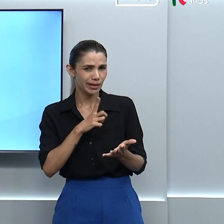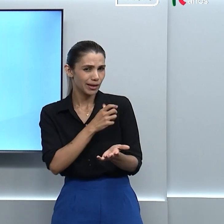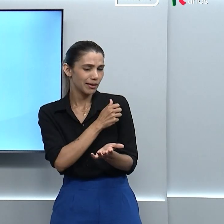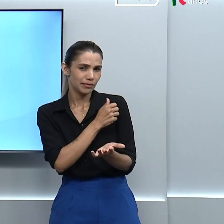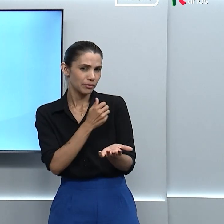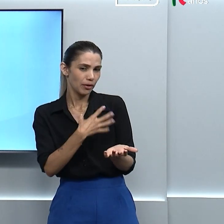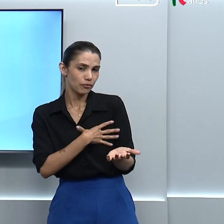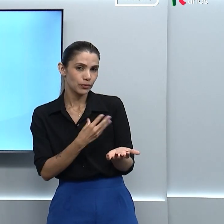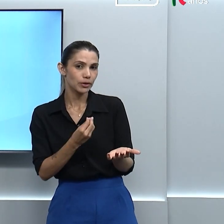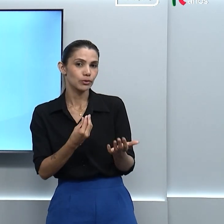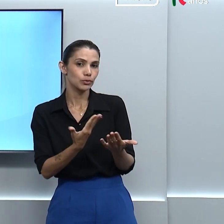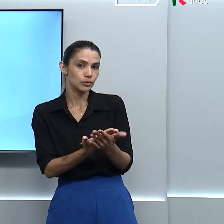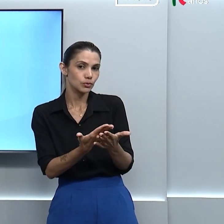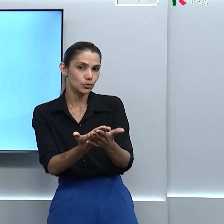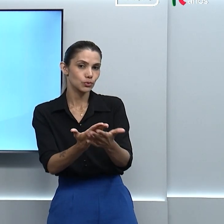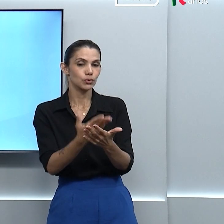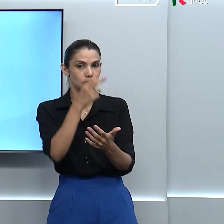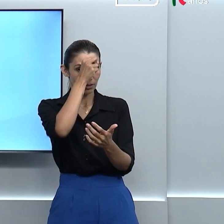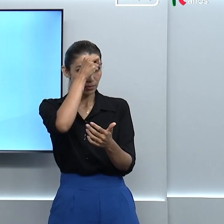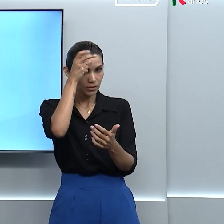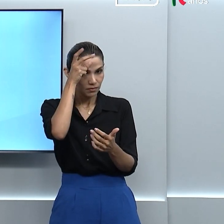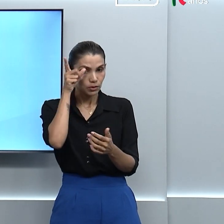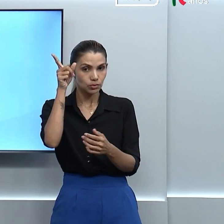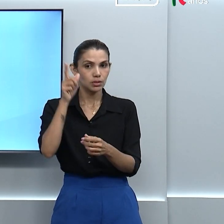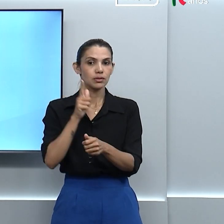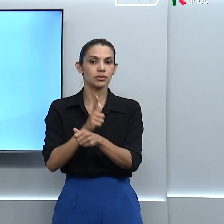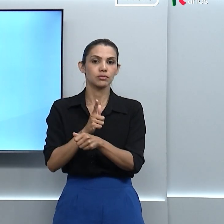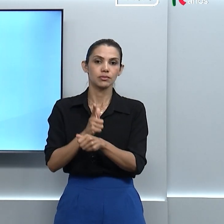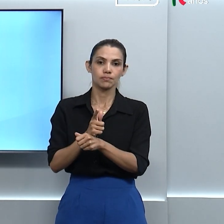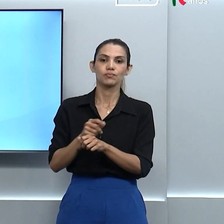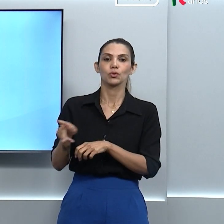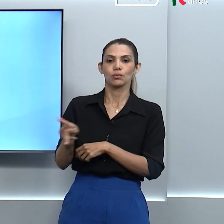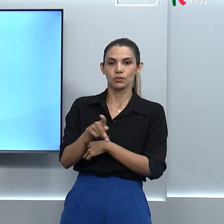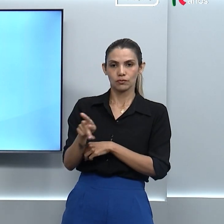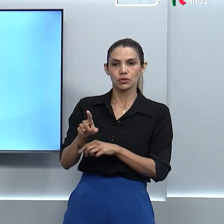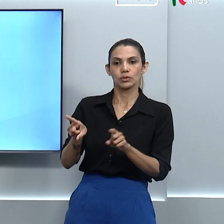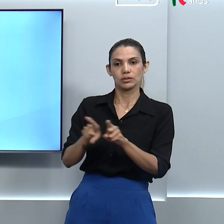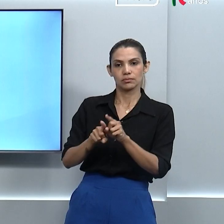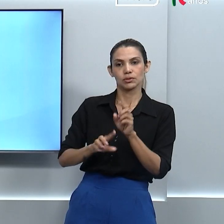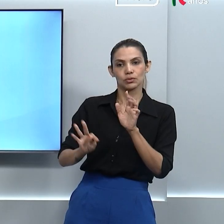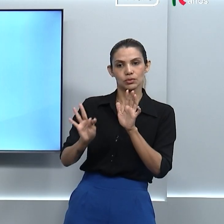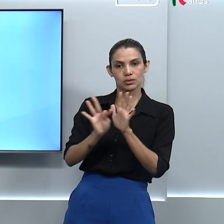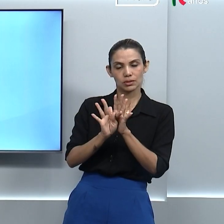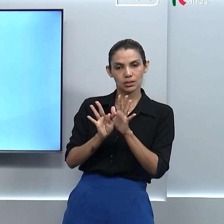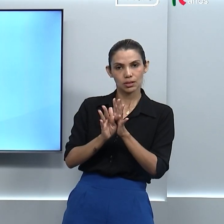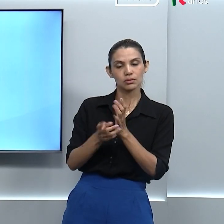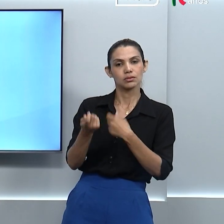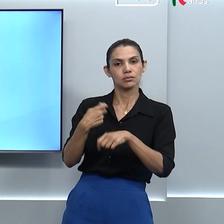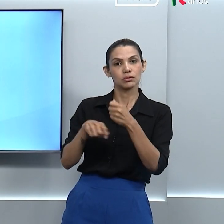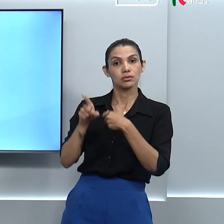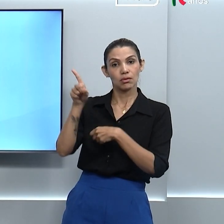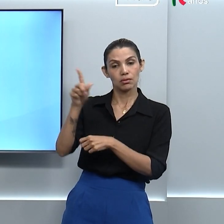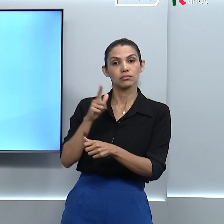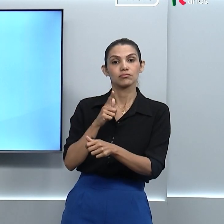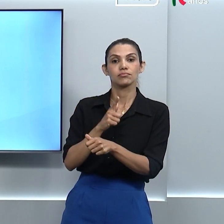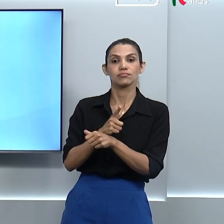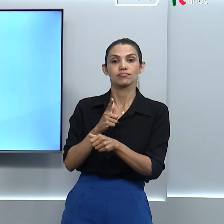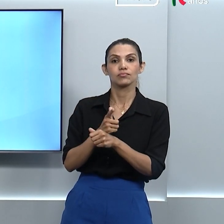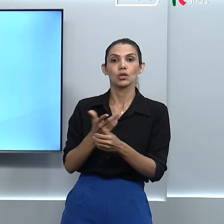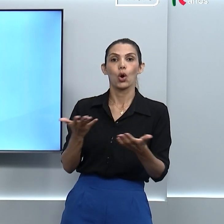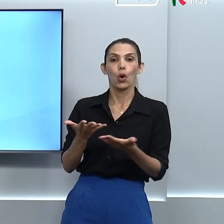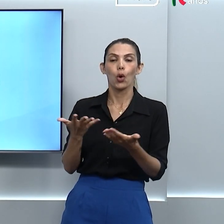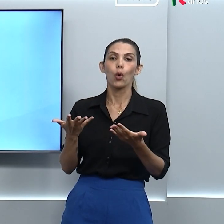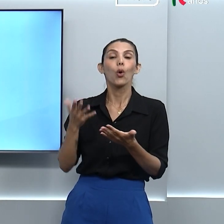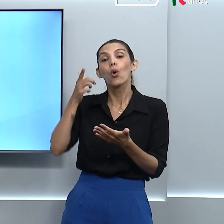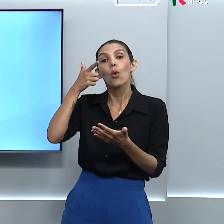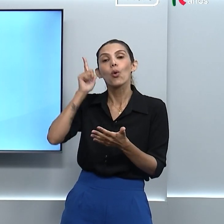de Aparecida. Os professores e técnicos administrativos da rede municipal de Aparecida de Goiânia entraram em